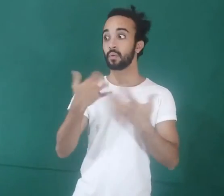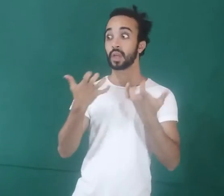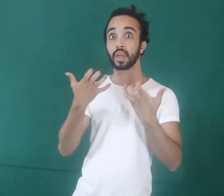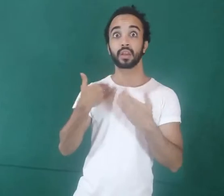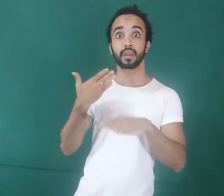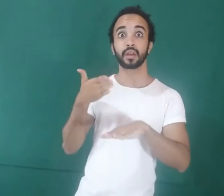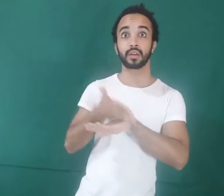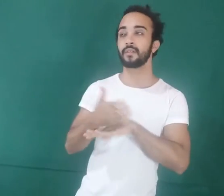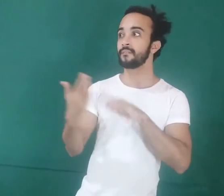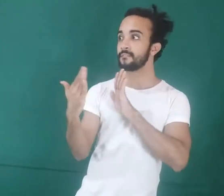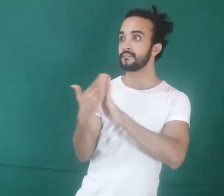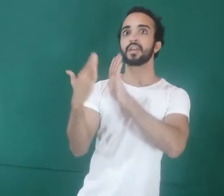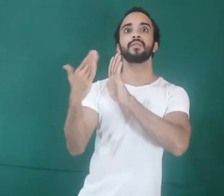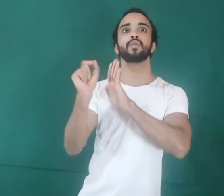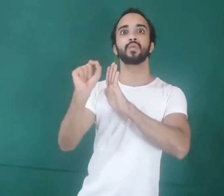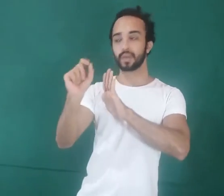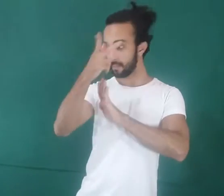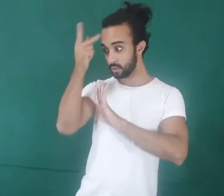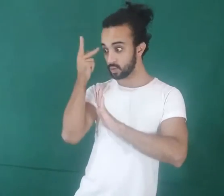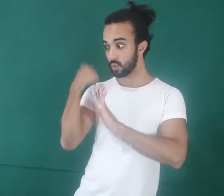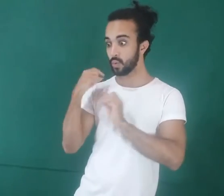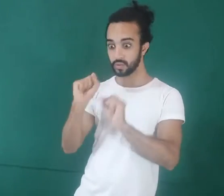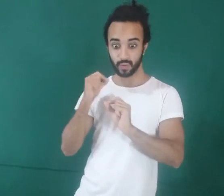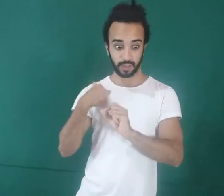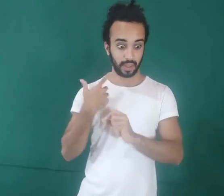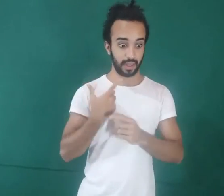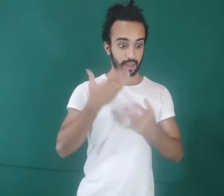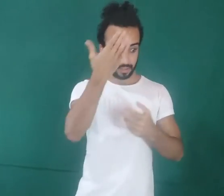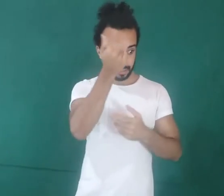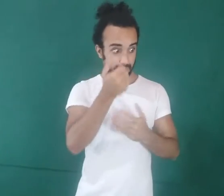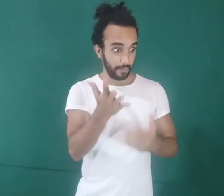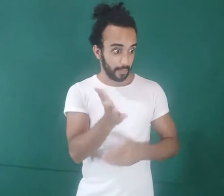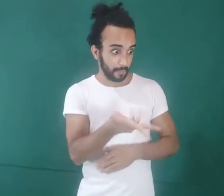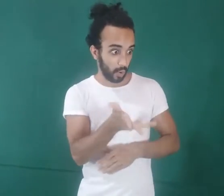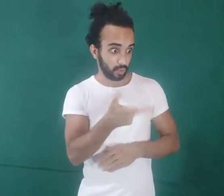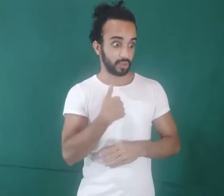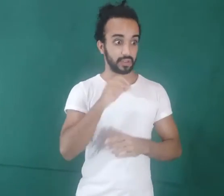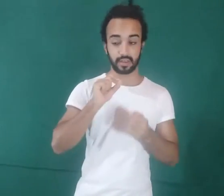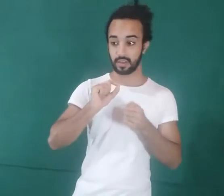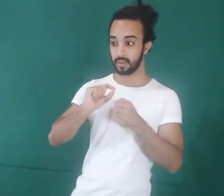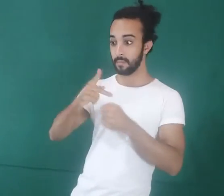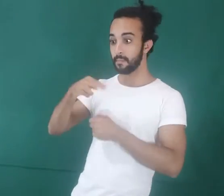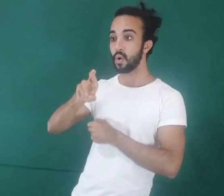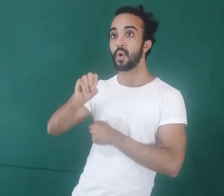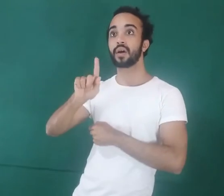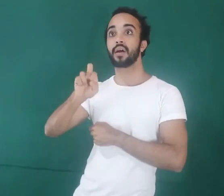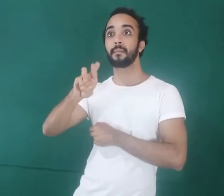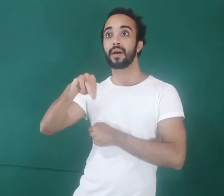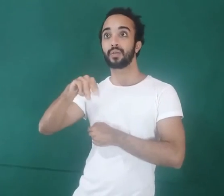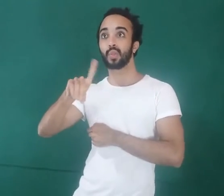estar frente a frente com programadores, com detentores de capital, com pessoas